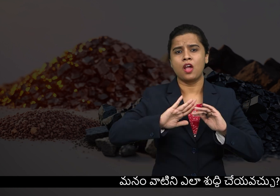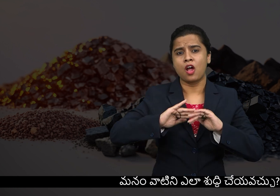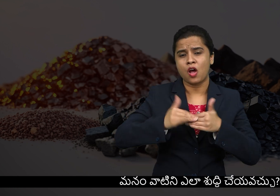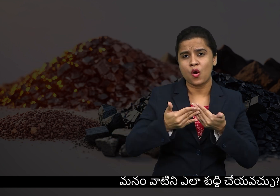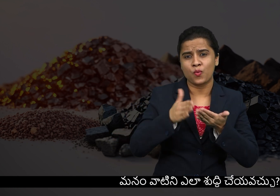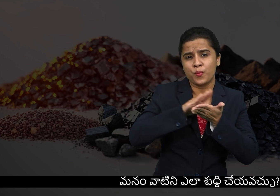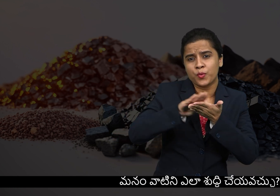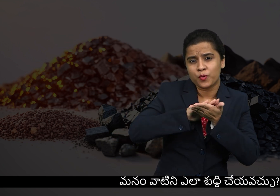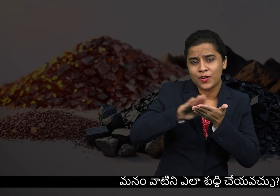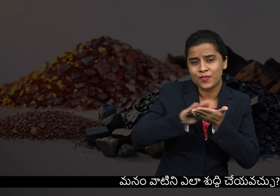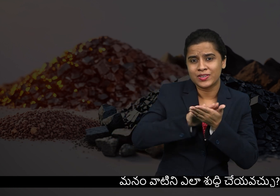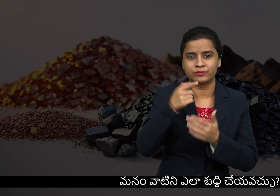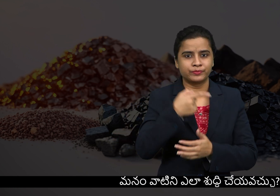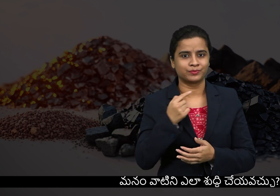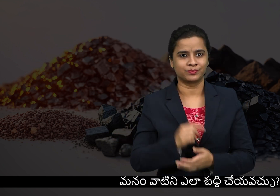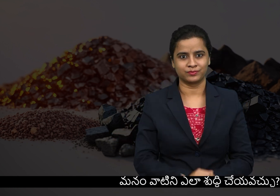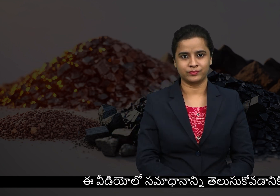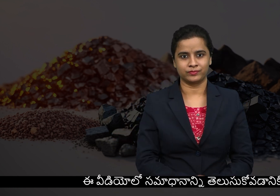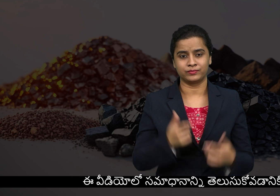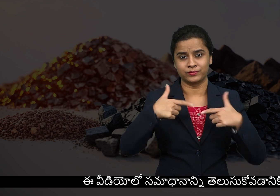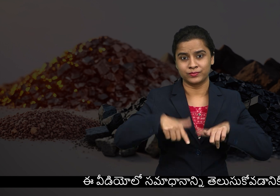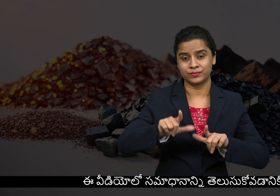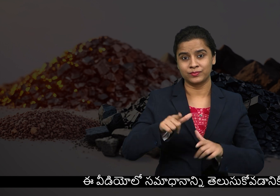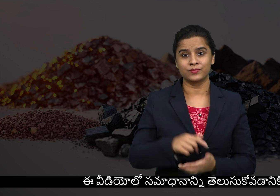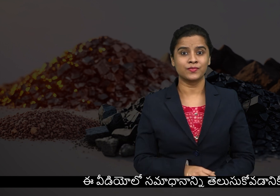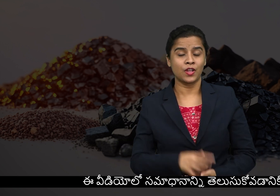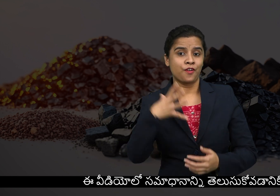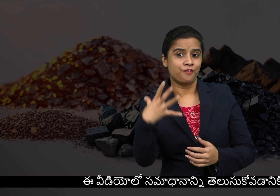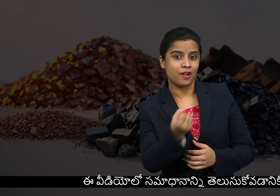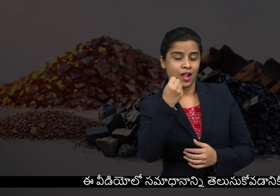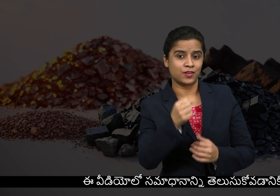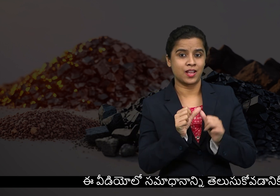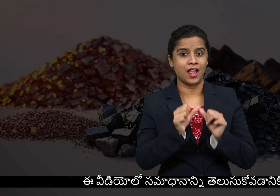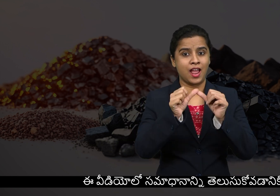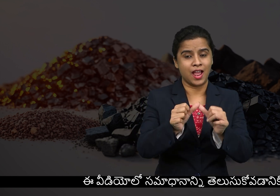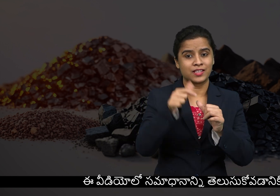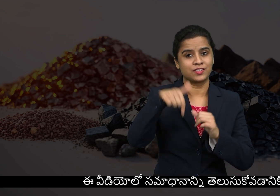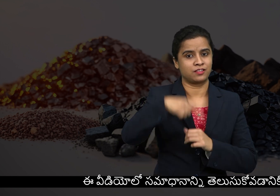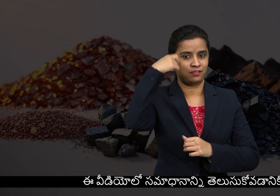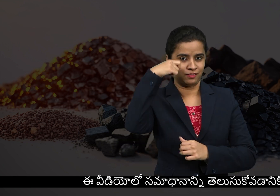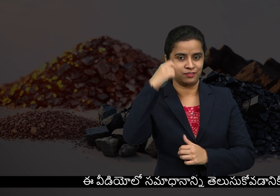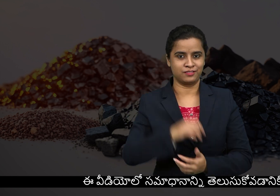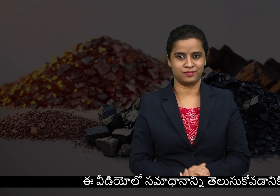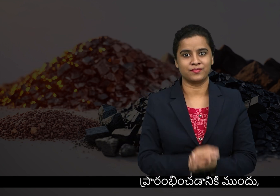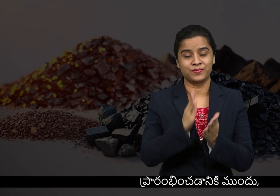మనం వాటిని ఎలా శుద్ధి చేయవచ్చు? ఈ వీడియోలో సమాధానాన్ని తెలుసుకోవడానికి వెళ్దాం.